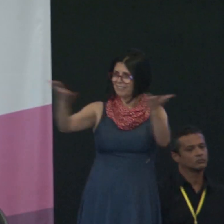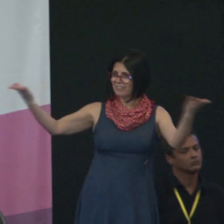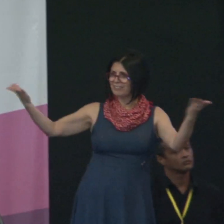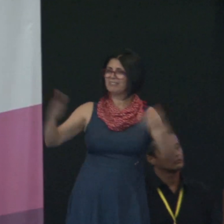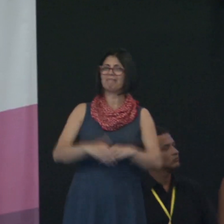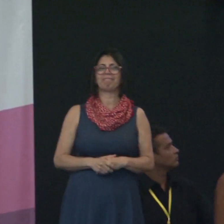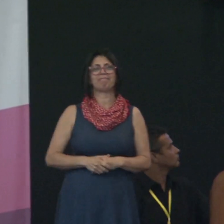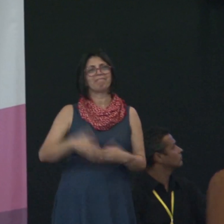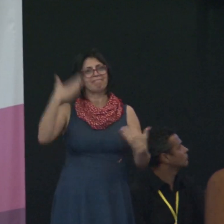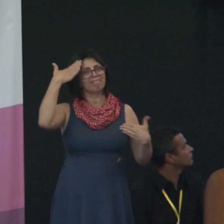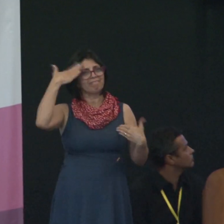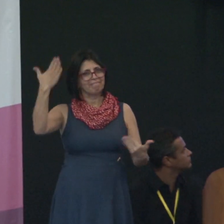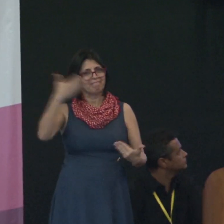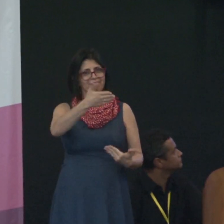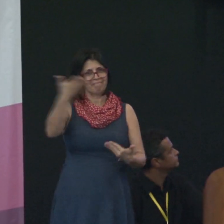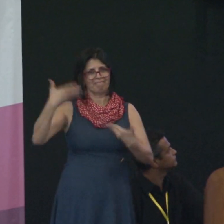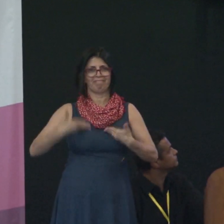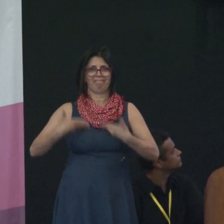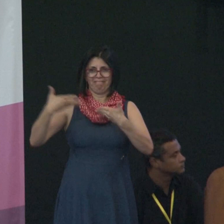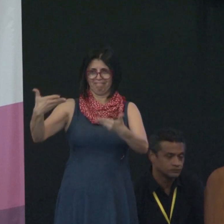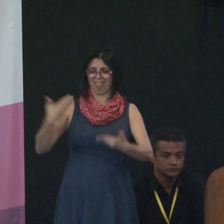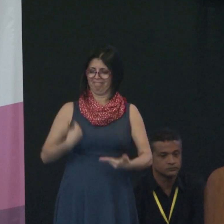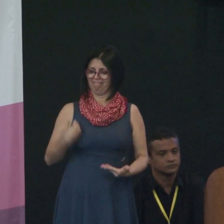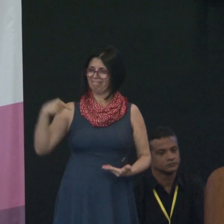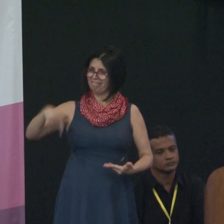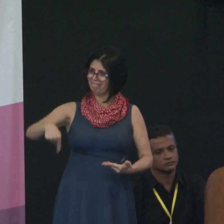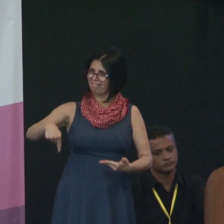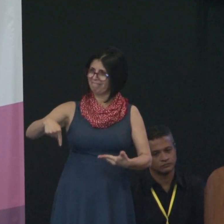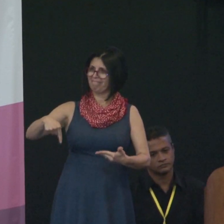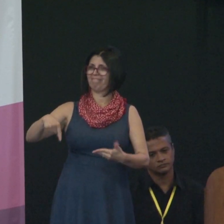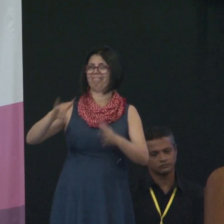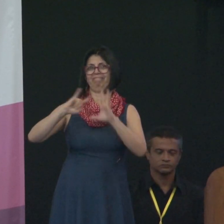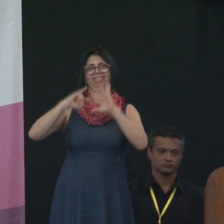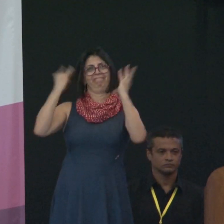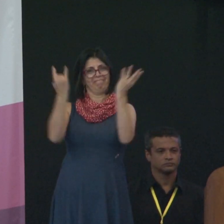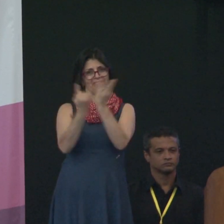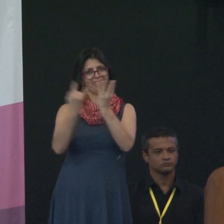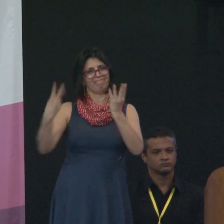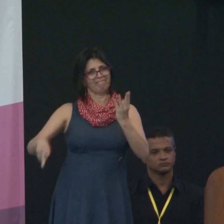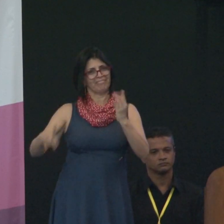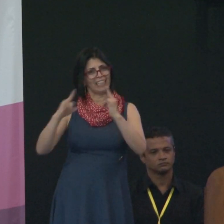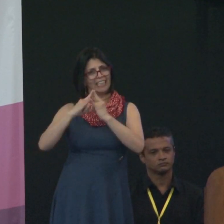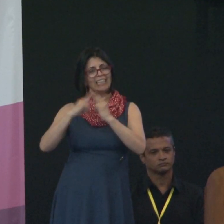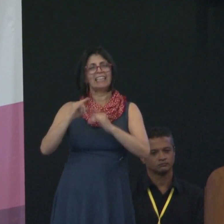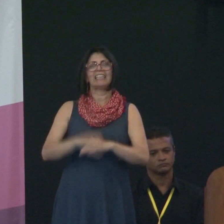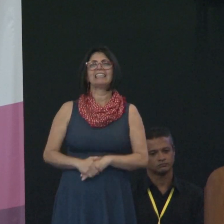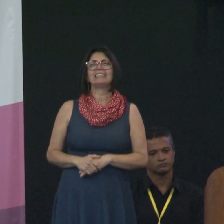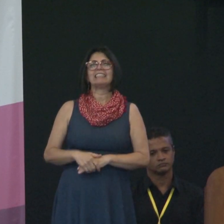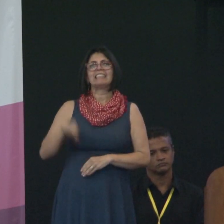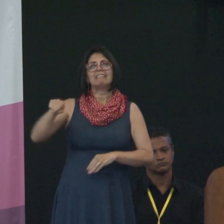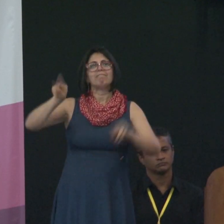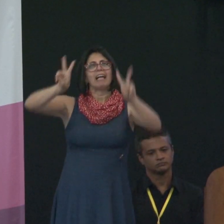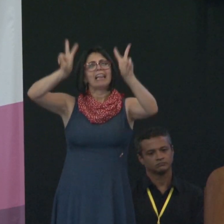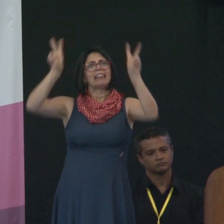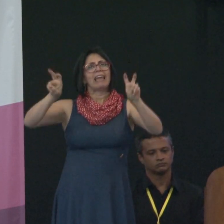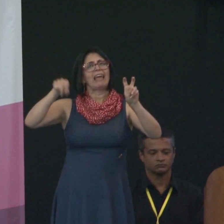Boa tarde a todos. Agradeço imensamente ao convite feito para participar desta edição